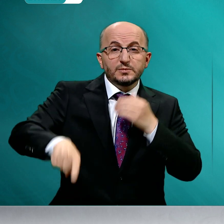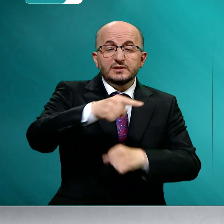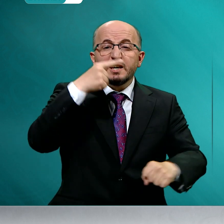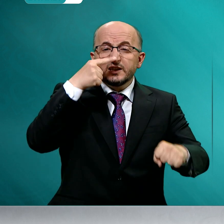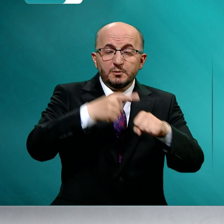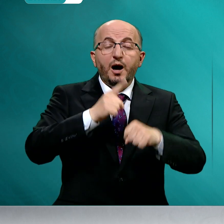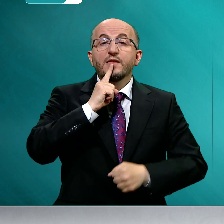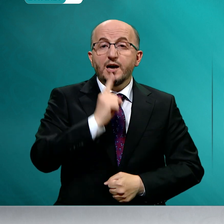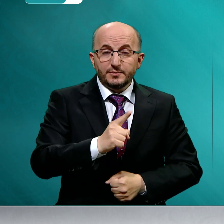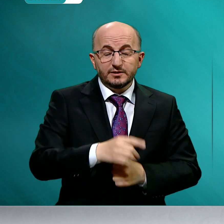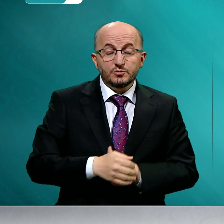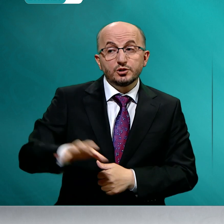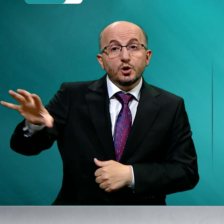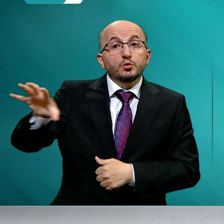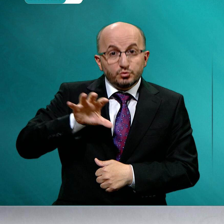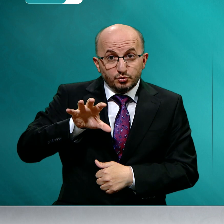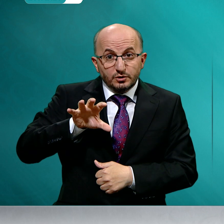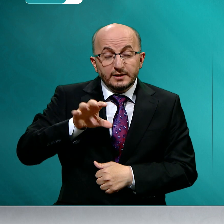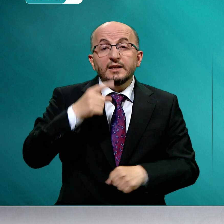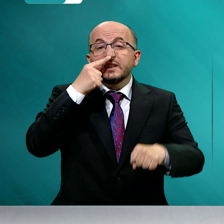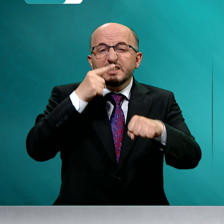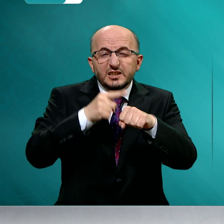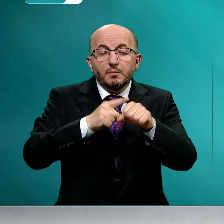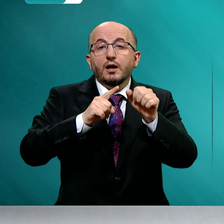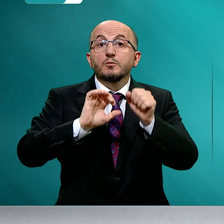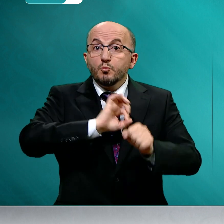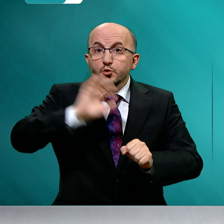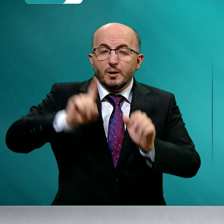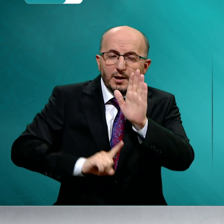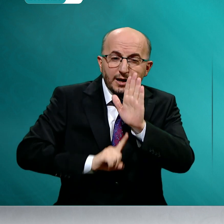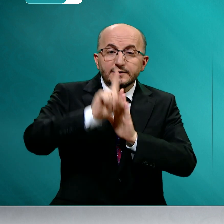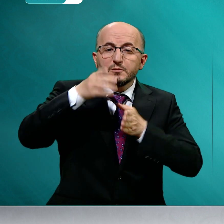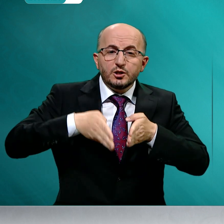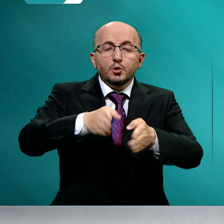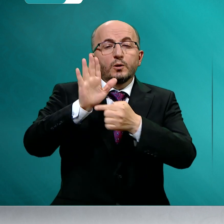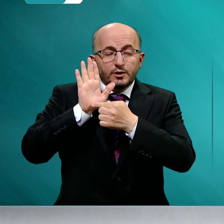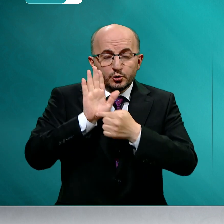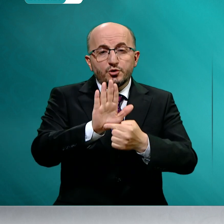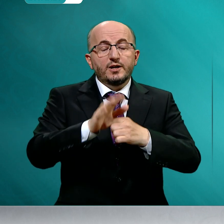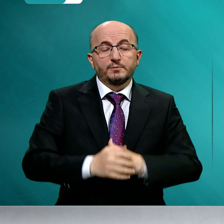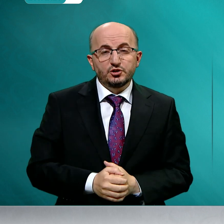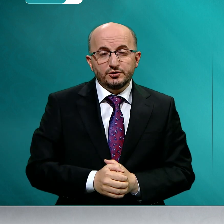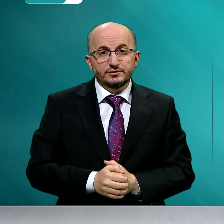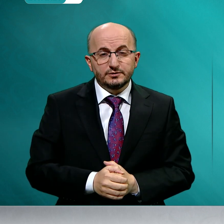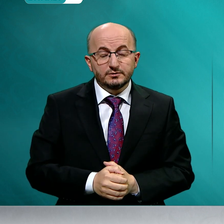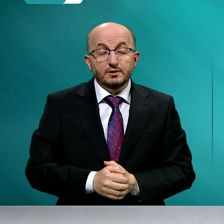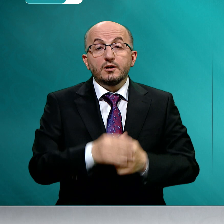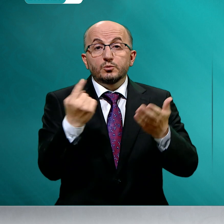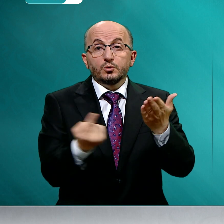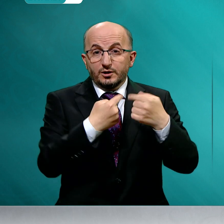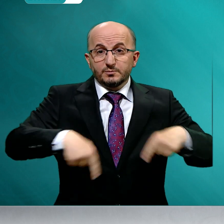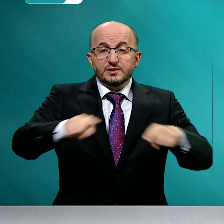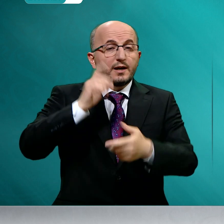imanı emretmiş, sünnet imanı kemale erdirmenin yollarını göstermiştir. Kur'an